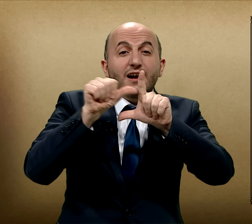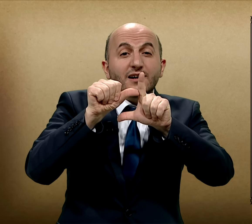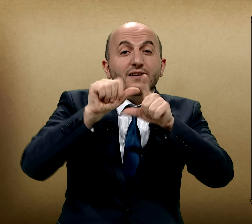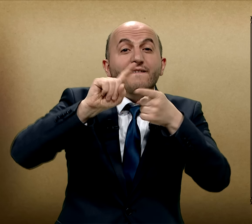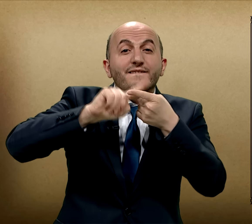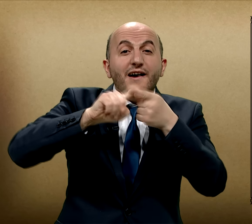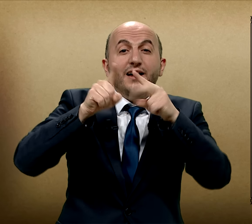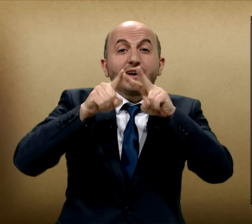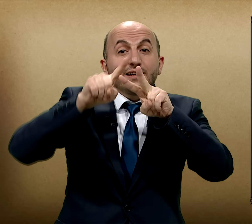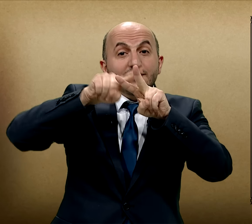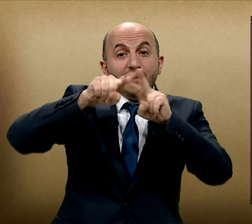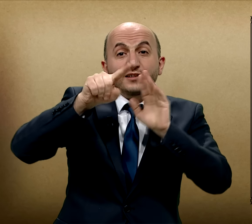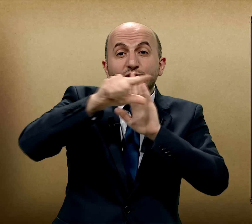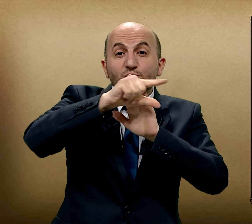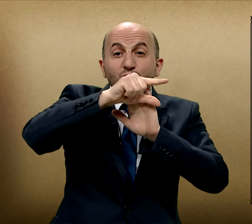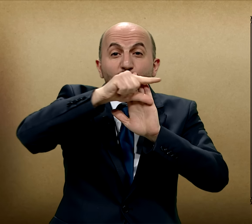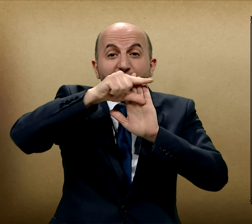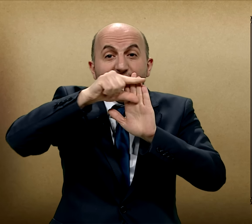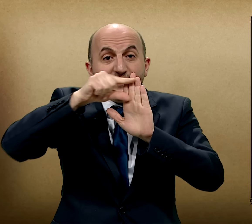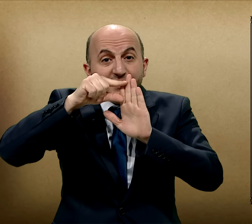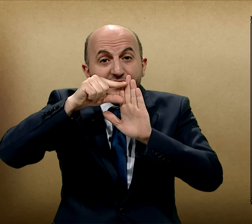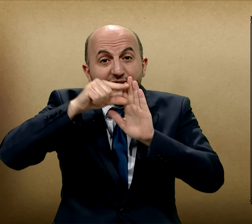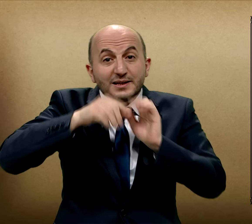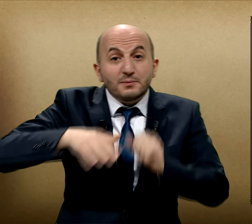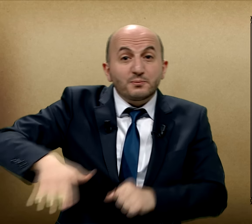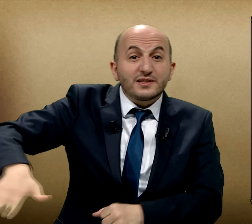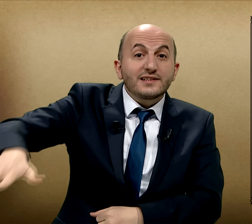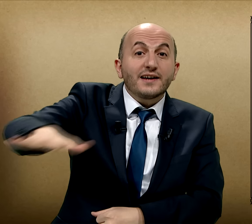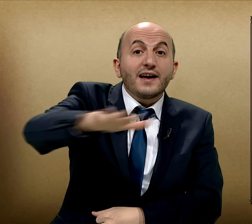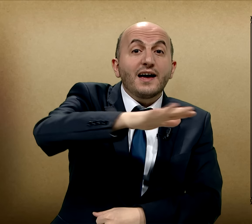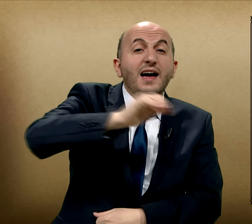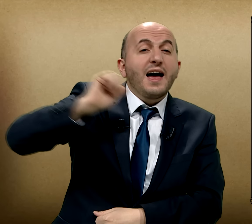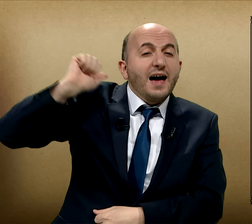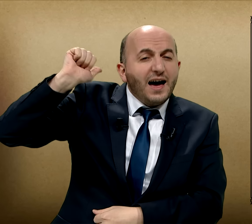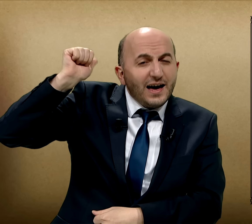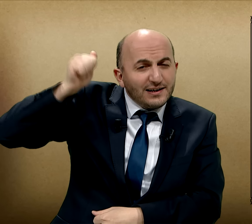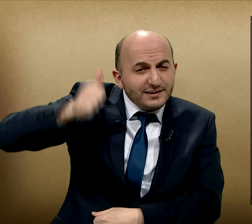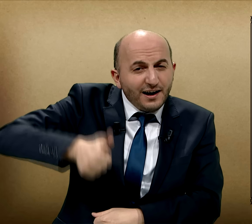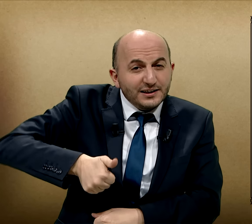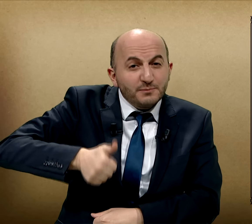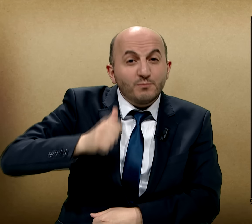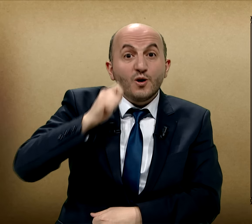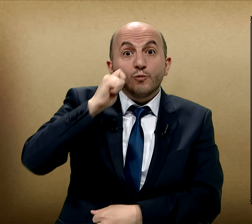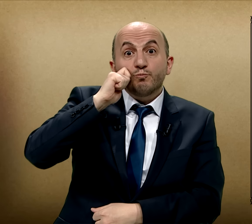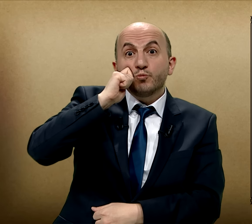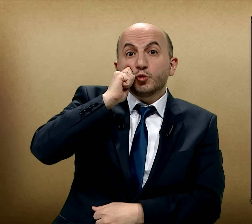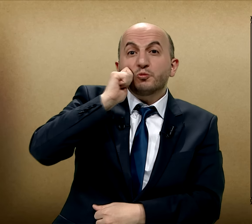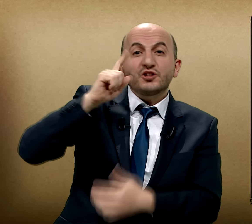Felak ve Nas sureleri bizlere her daim mümince